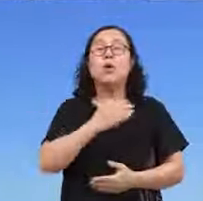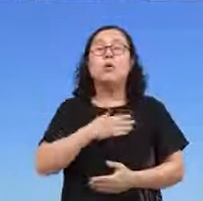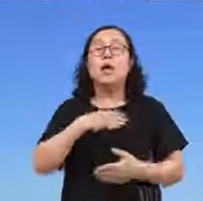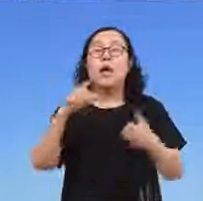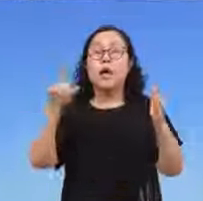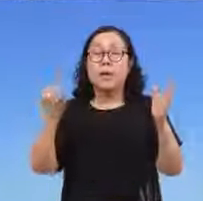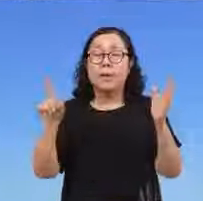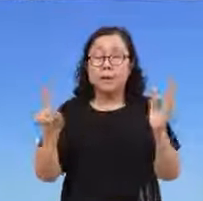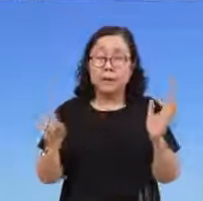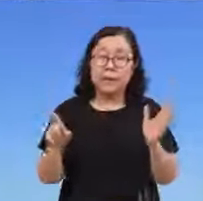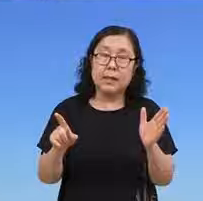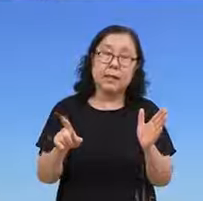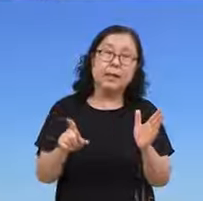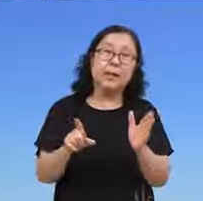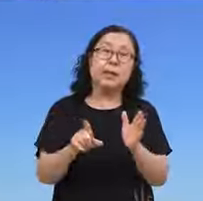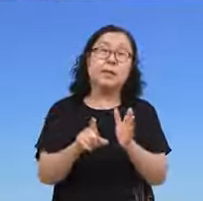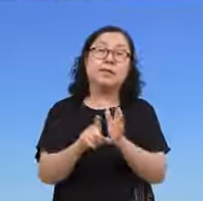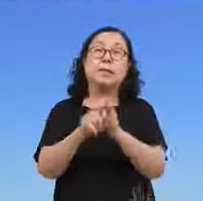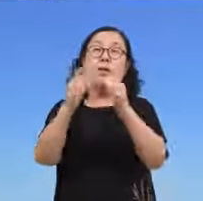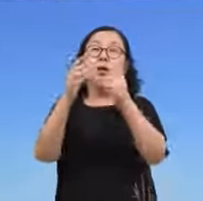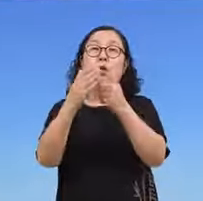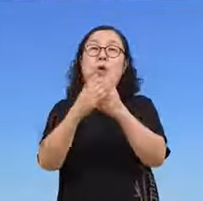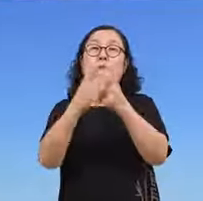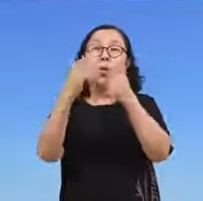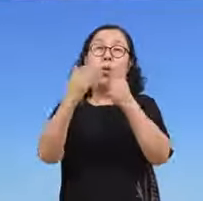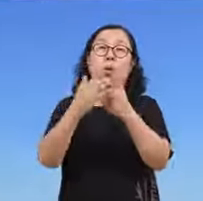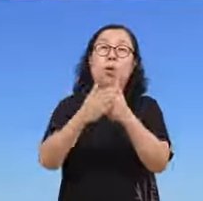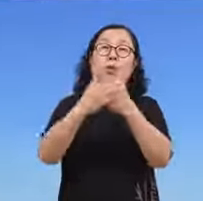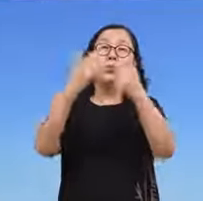내 믿음을 도우시네.